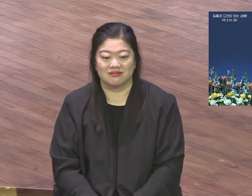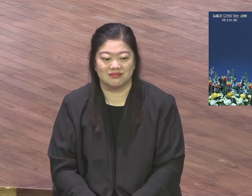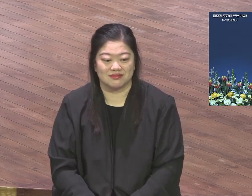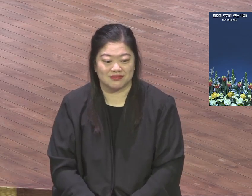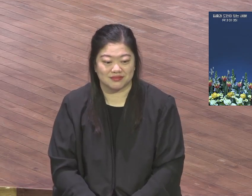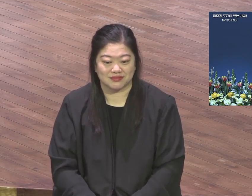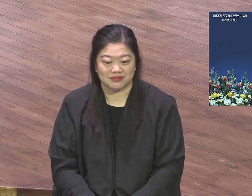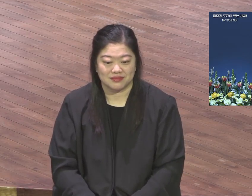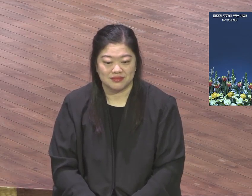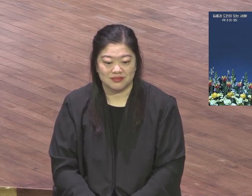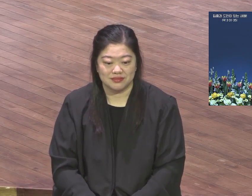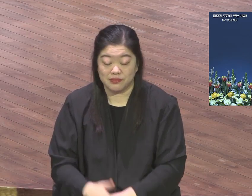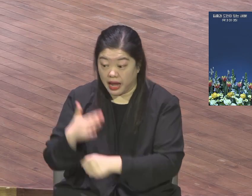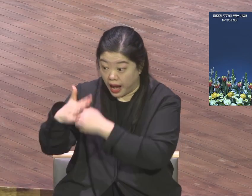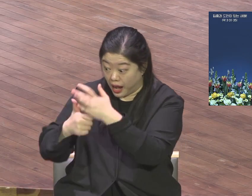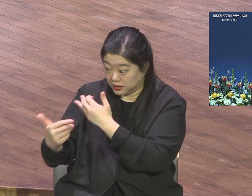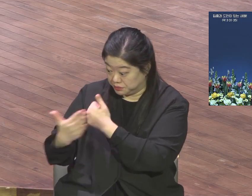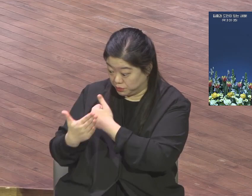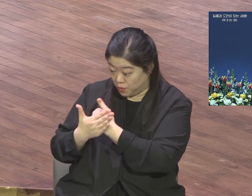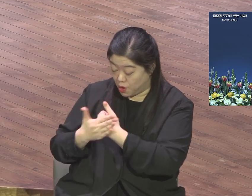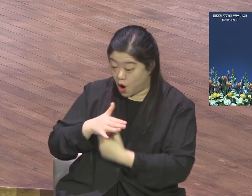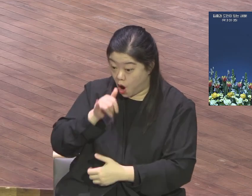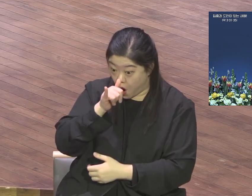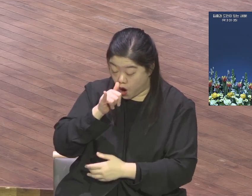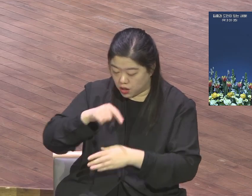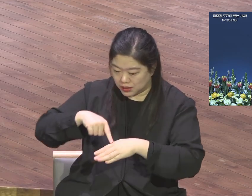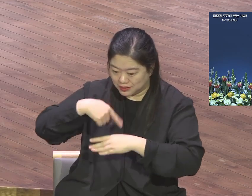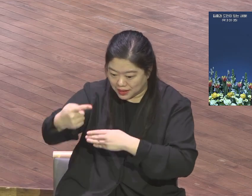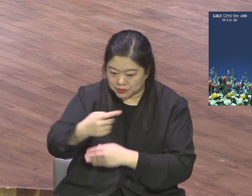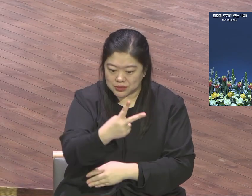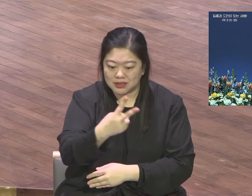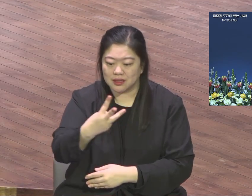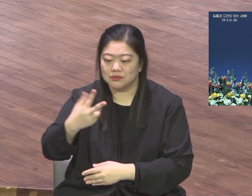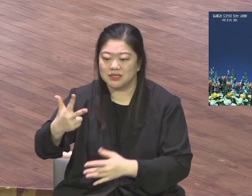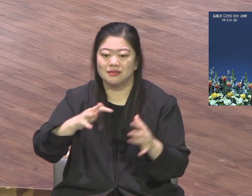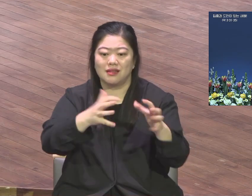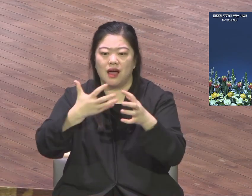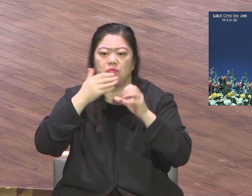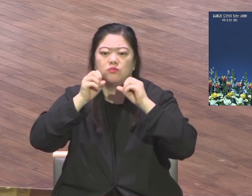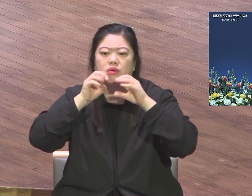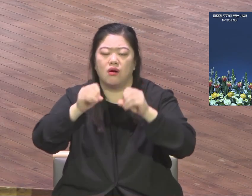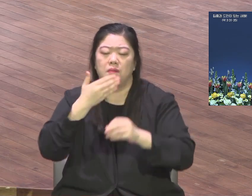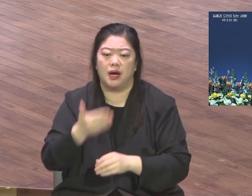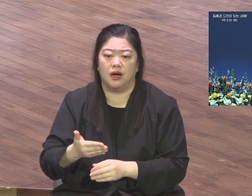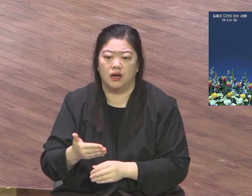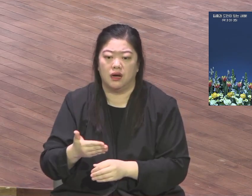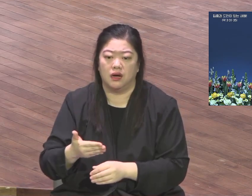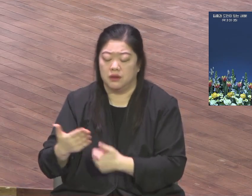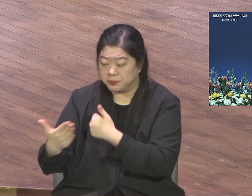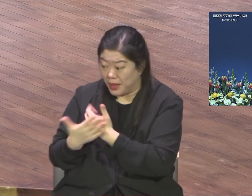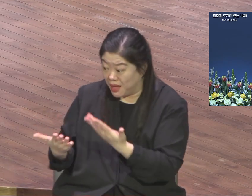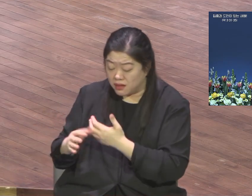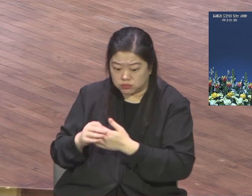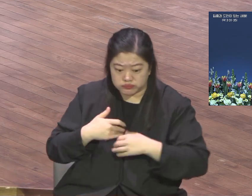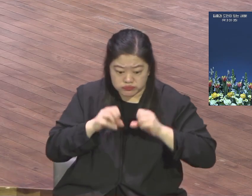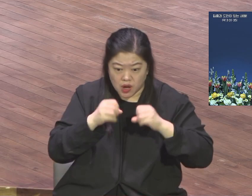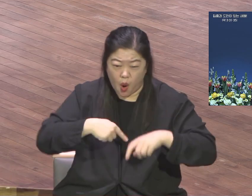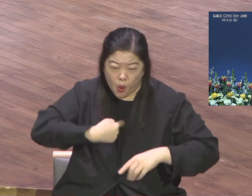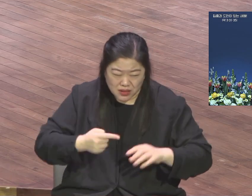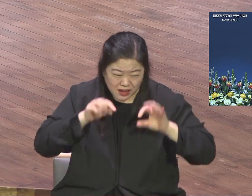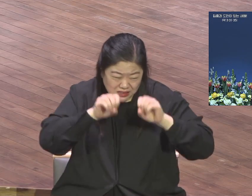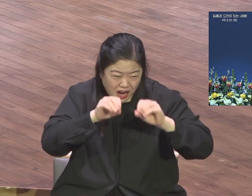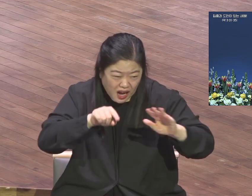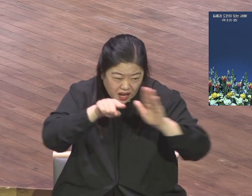그래야 2, 3천 나라 살릴 만큼 5천 종족 회복시킬 만큼 렘넌트를 서밋으로 세울 수 있을 만큼 2, 3천